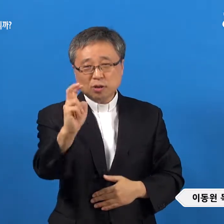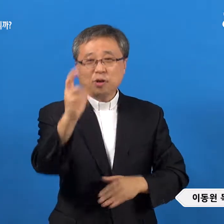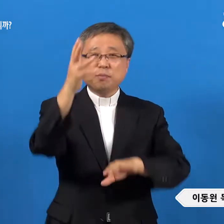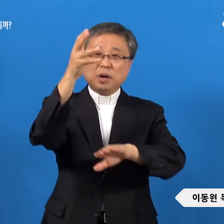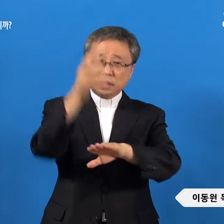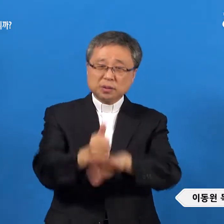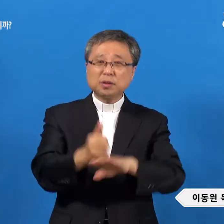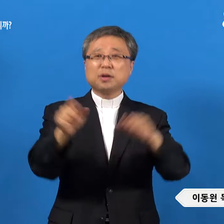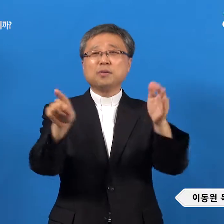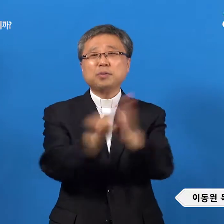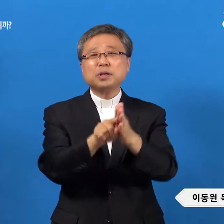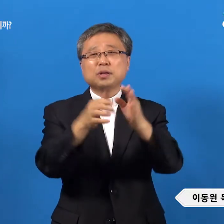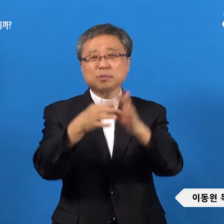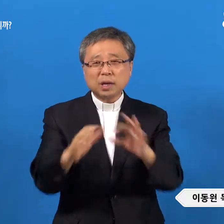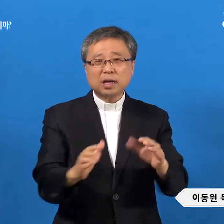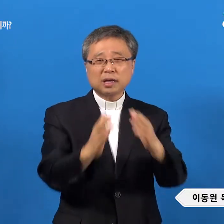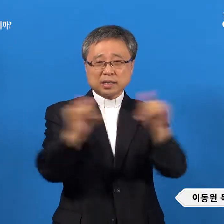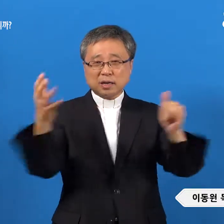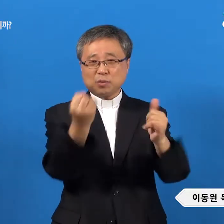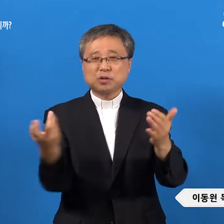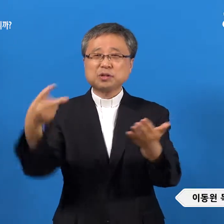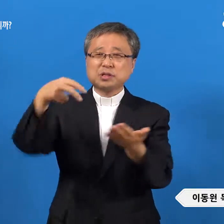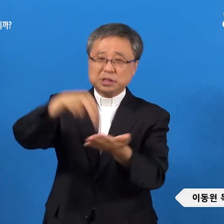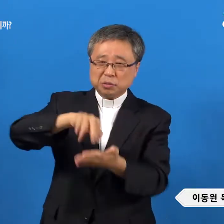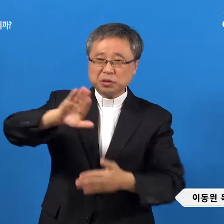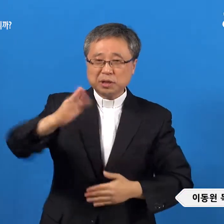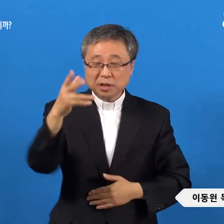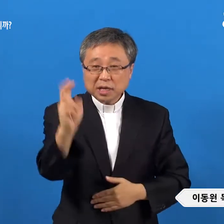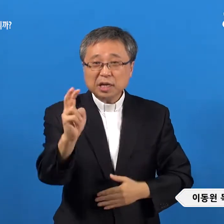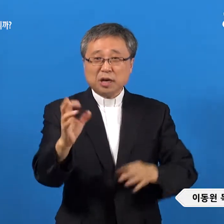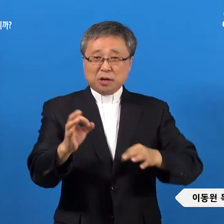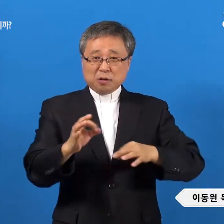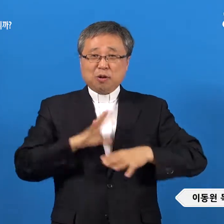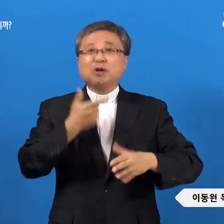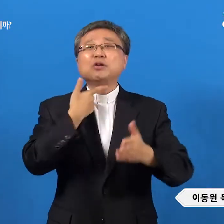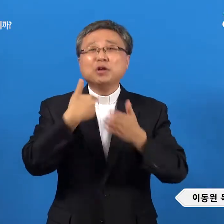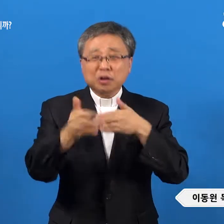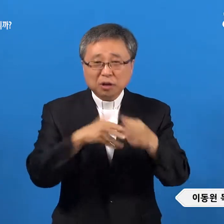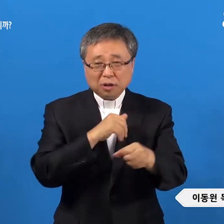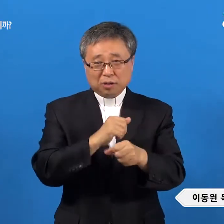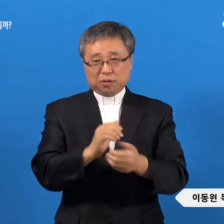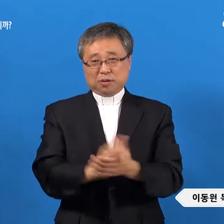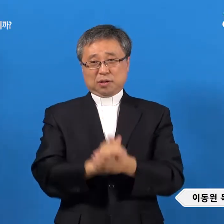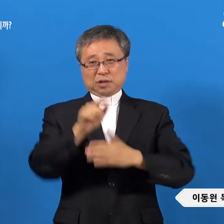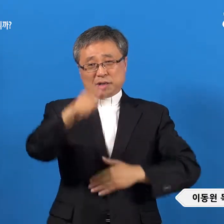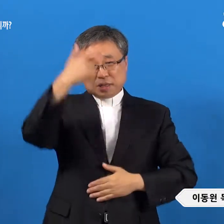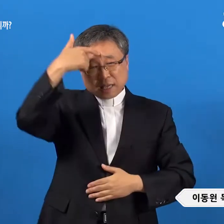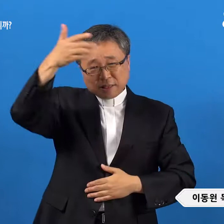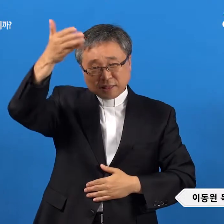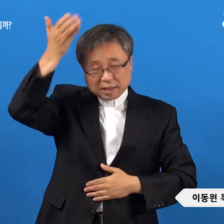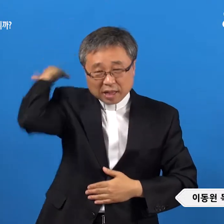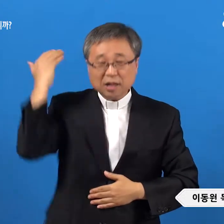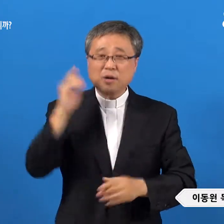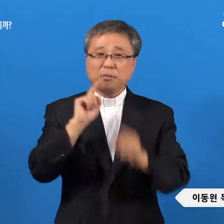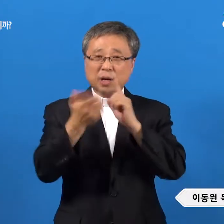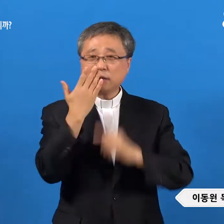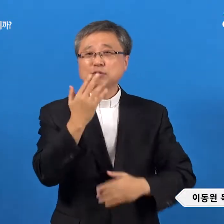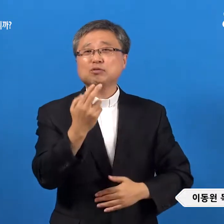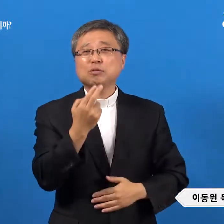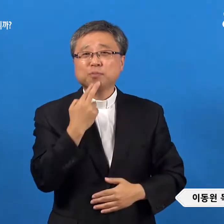마침내 그는 믿음의 사람으로 세워질 것입니다. 이 놀라운 경험을 그 옛날 말할 수 없는